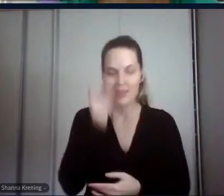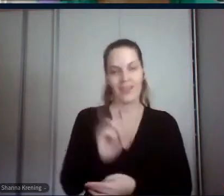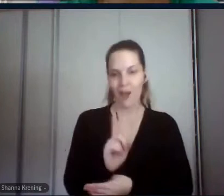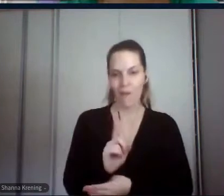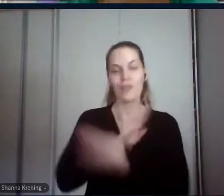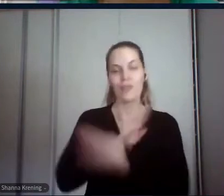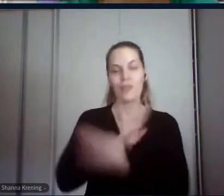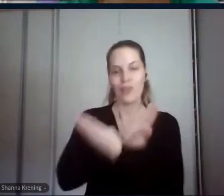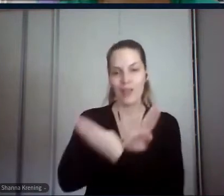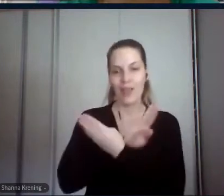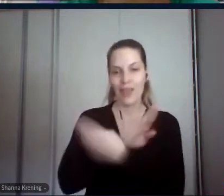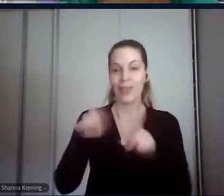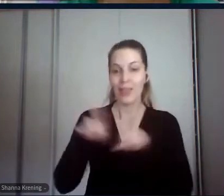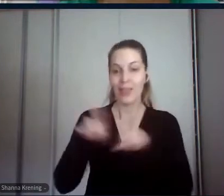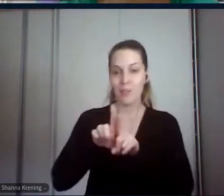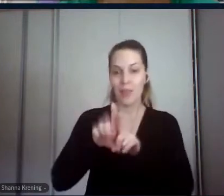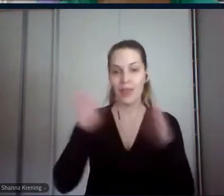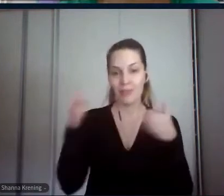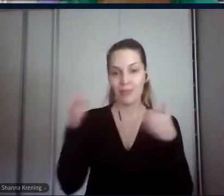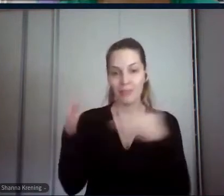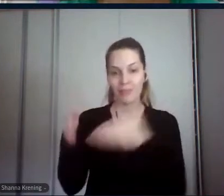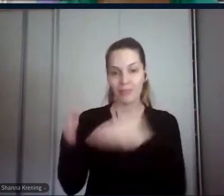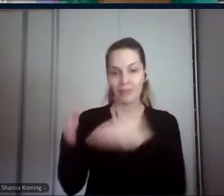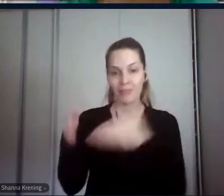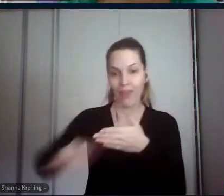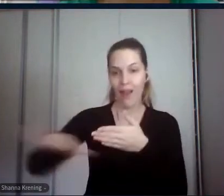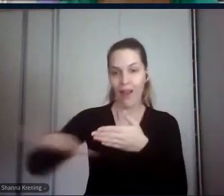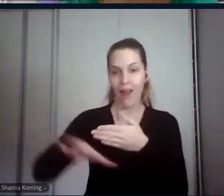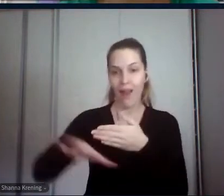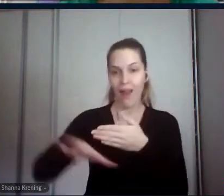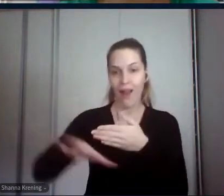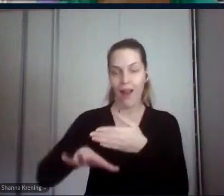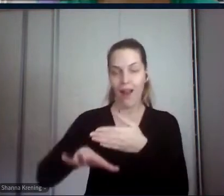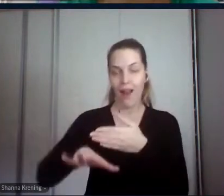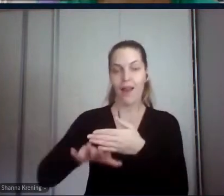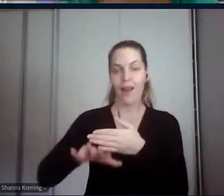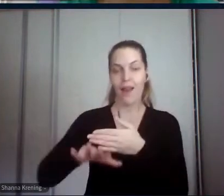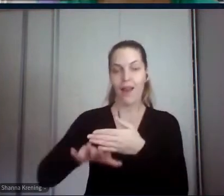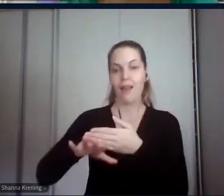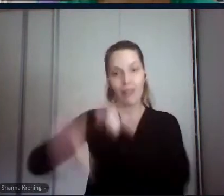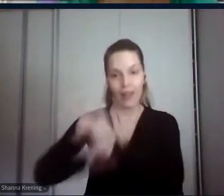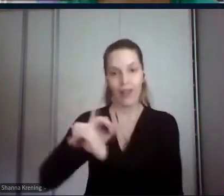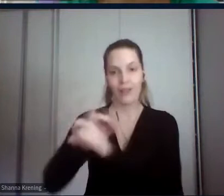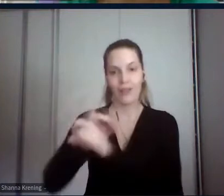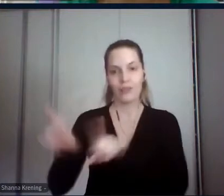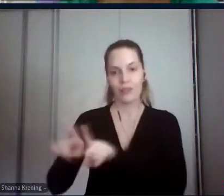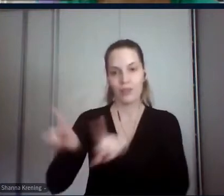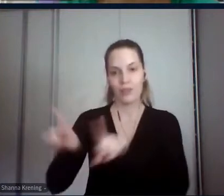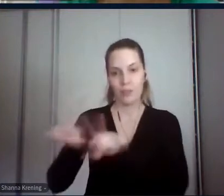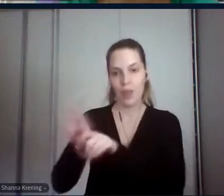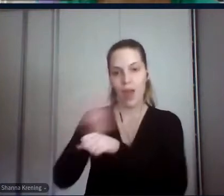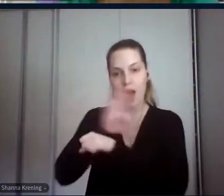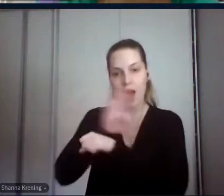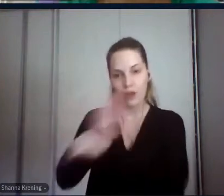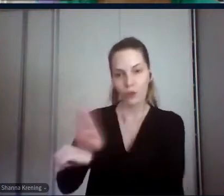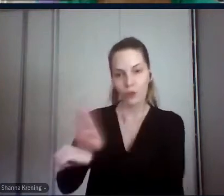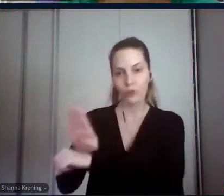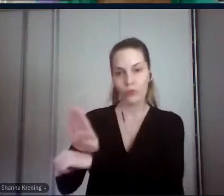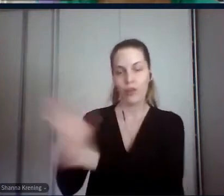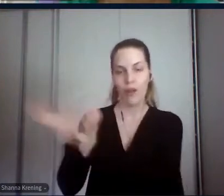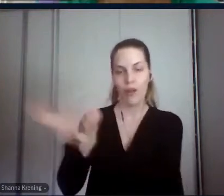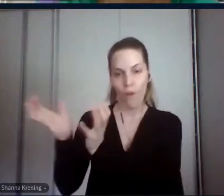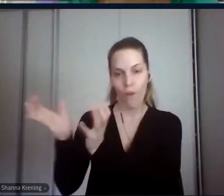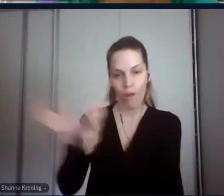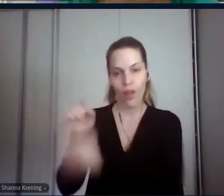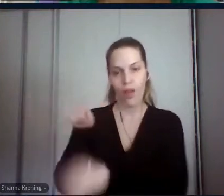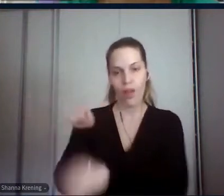de auxiliar esse colega que não tem internet fazer a resposta, porque de alguma forma esse aluno vai ter